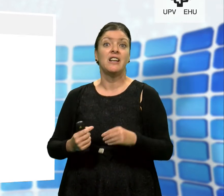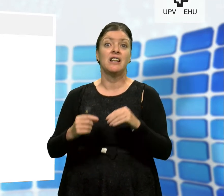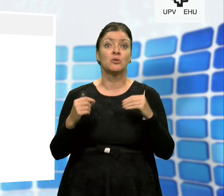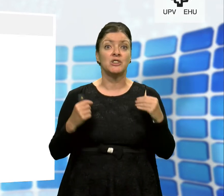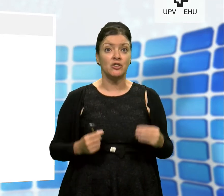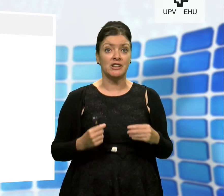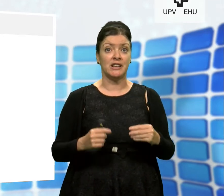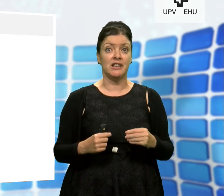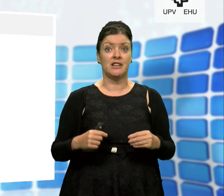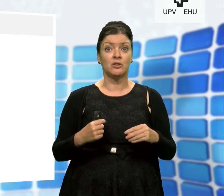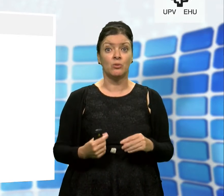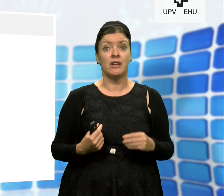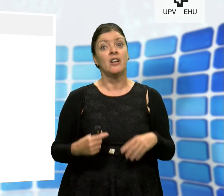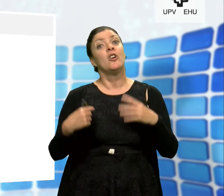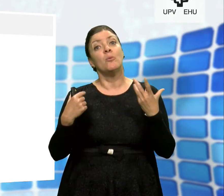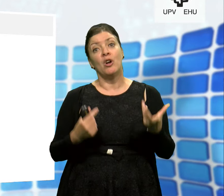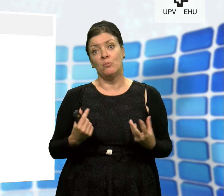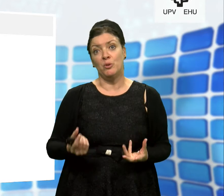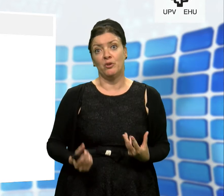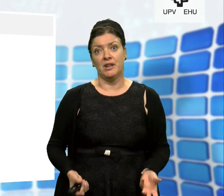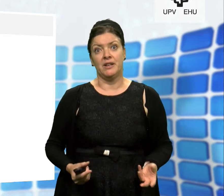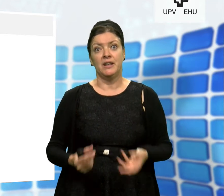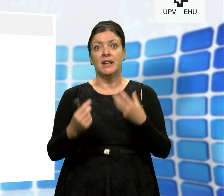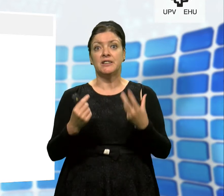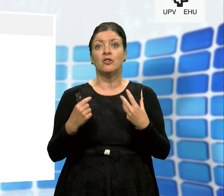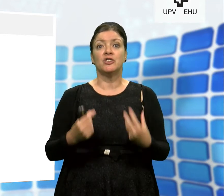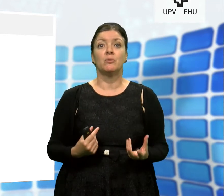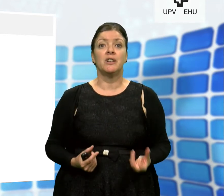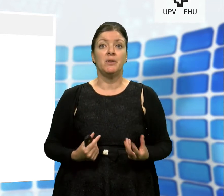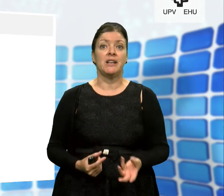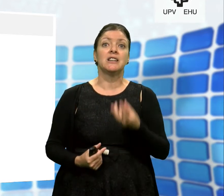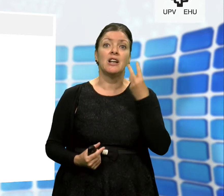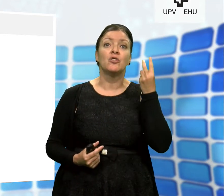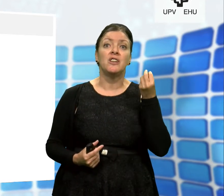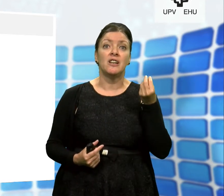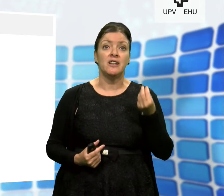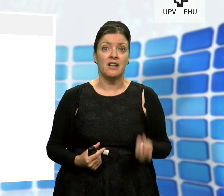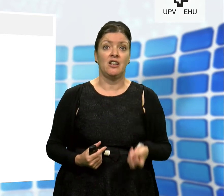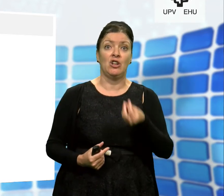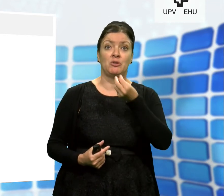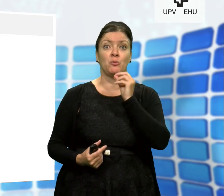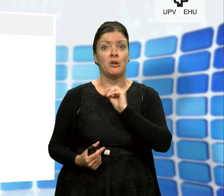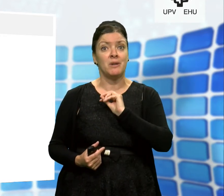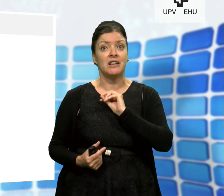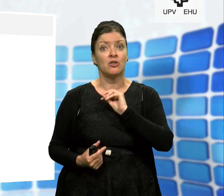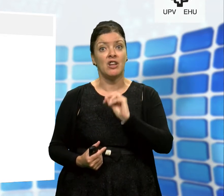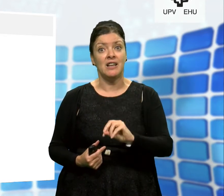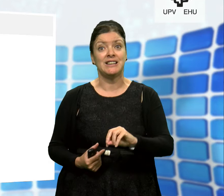las cuestiones que en ella transcurren como algo muy importante. Así, consecuentemente, es la cotidianidad de las problemáticas sociales la que